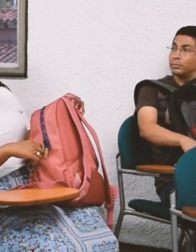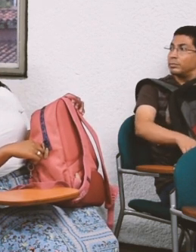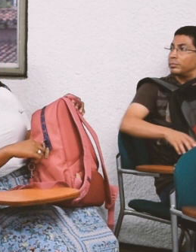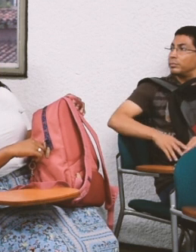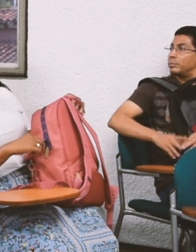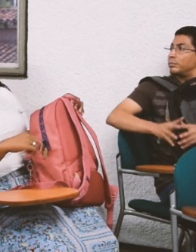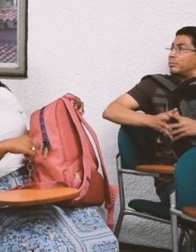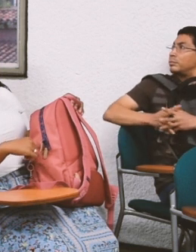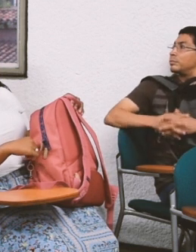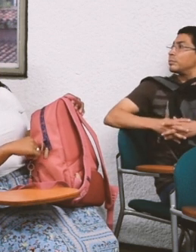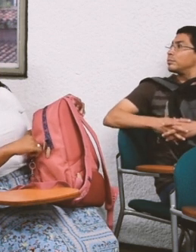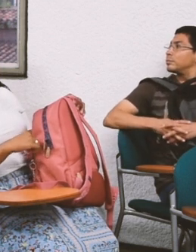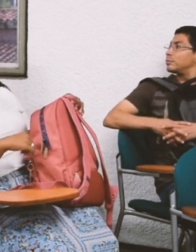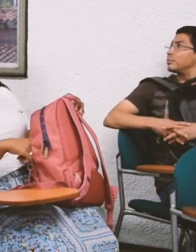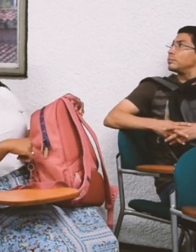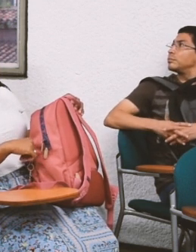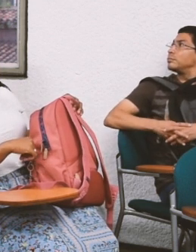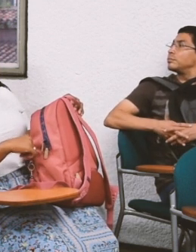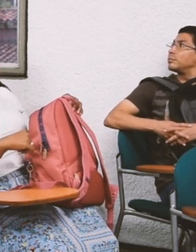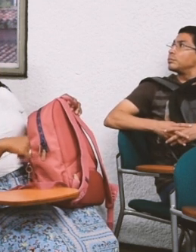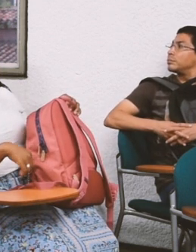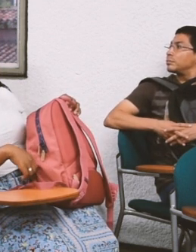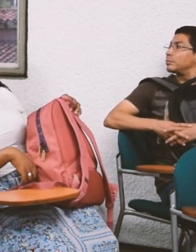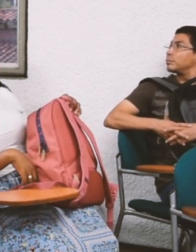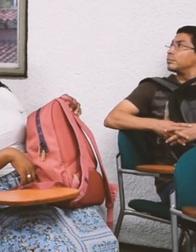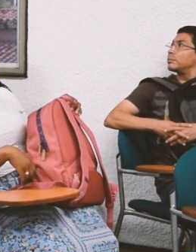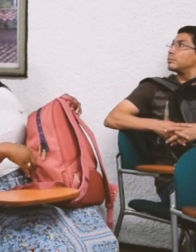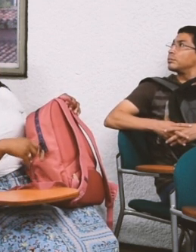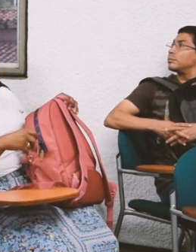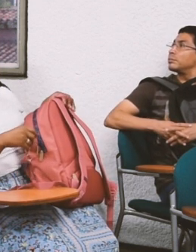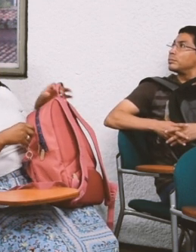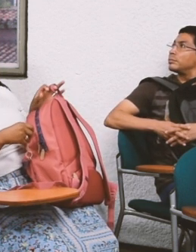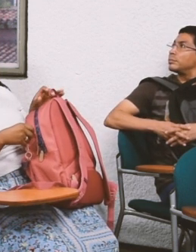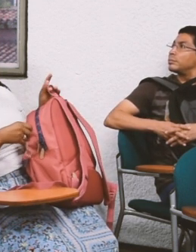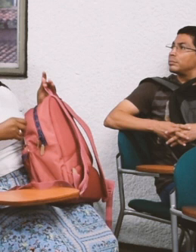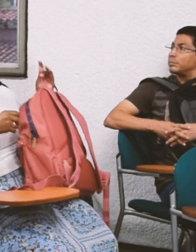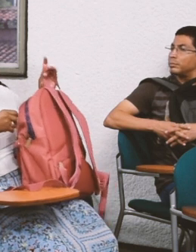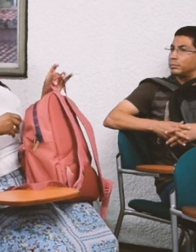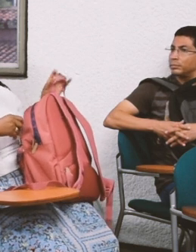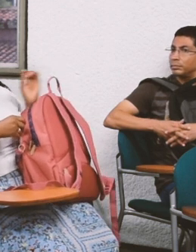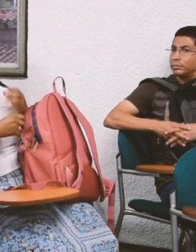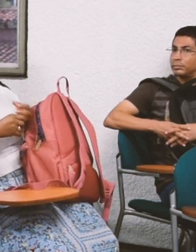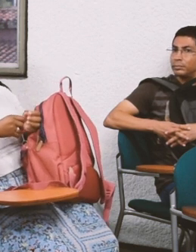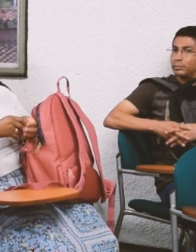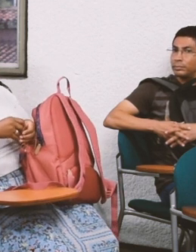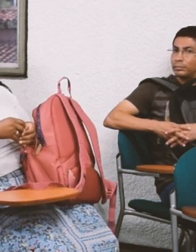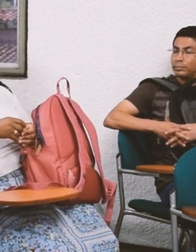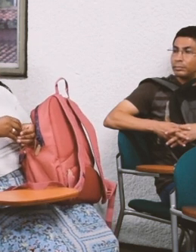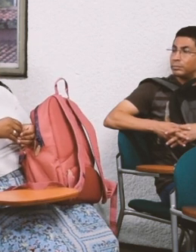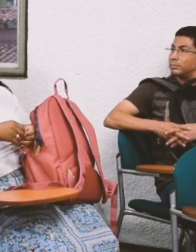este momento el tema de la funcionalidad emocional. Porque si bien yo siento que siempre hemos visibilizado, y más en este